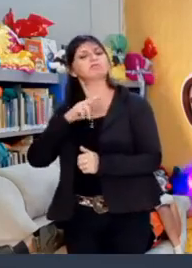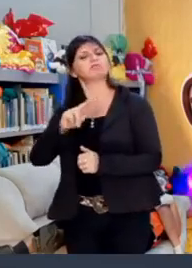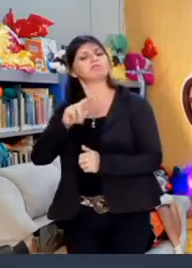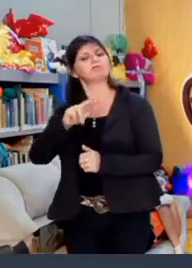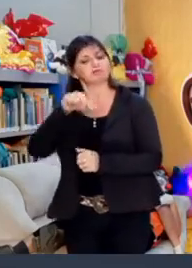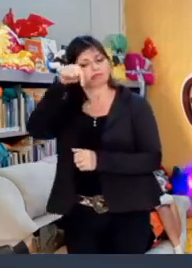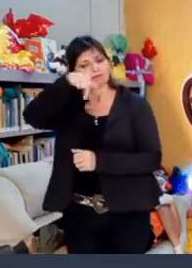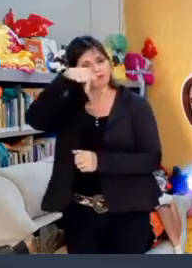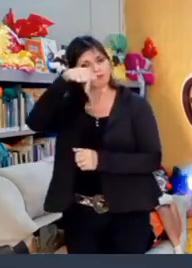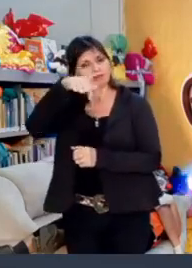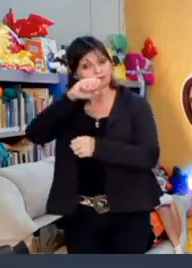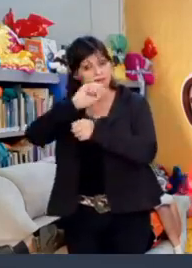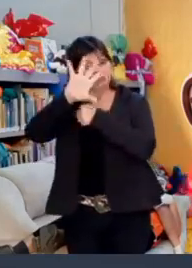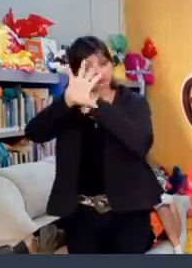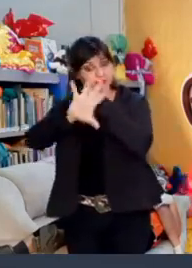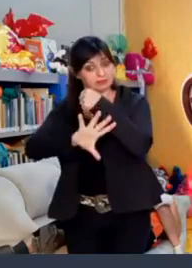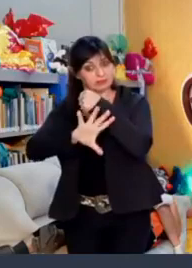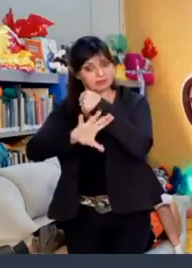nossa cidade,